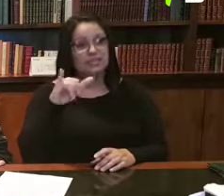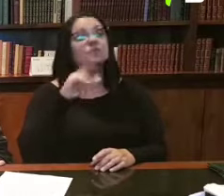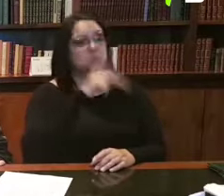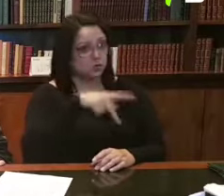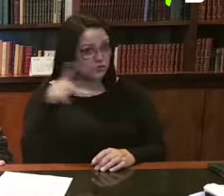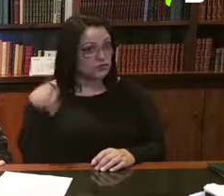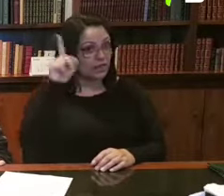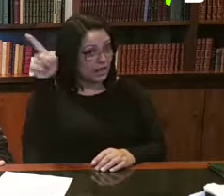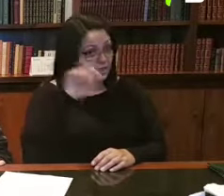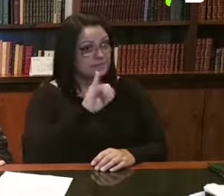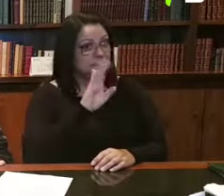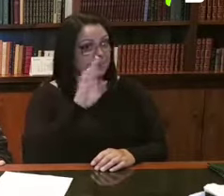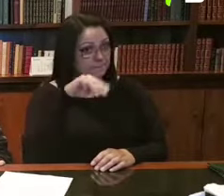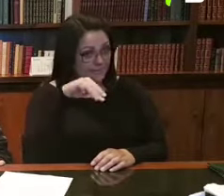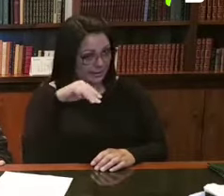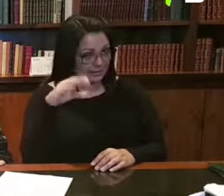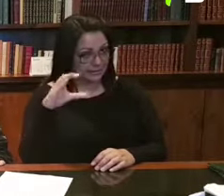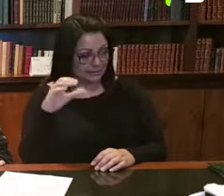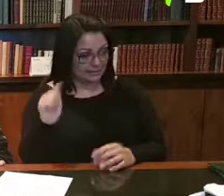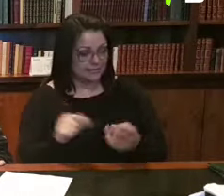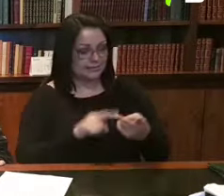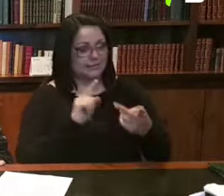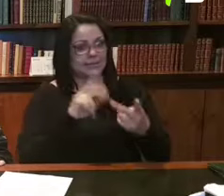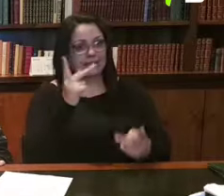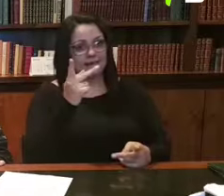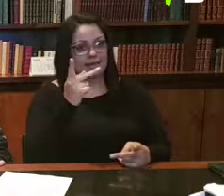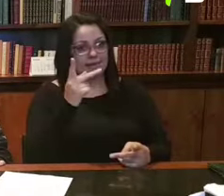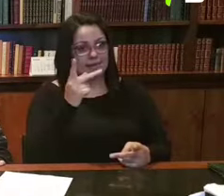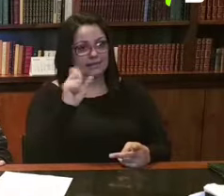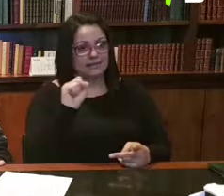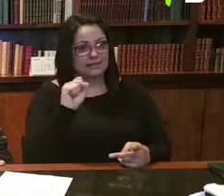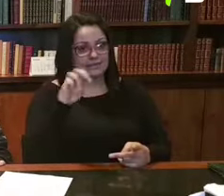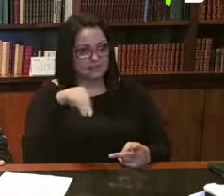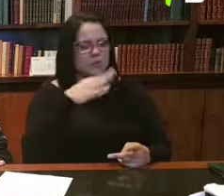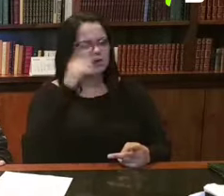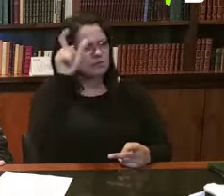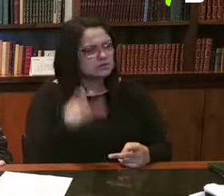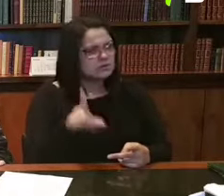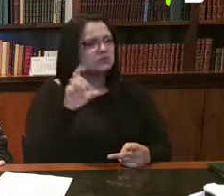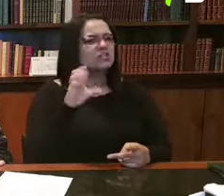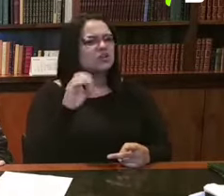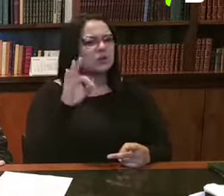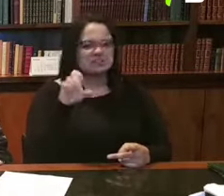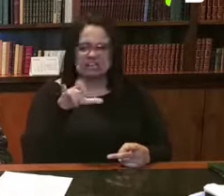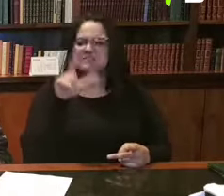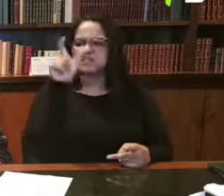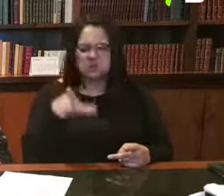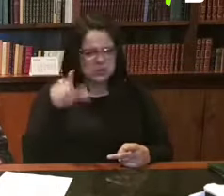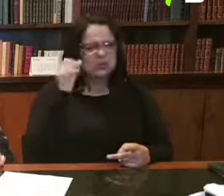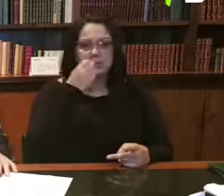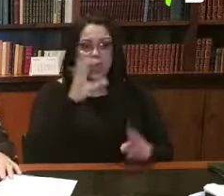nosso clube mac 20 30 anos atrás depois foi professor nosso de novo na hsm dez anos atrás conheço nekotec uma bela escolha a sua